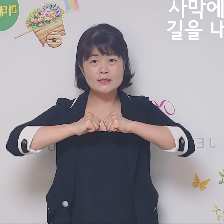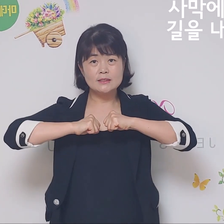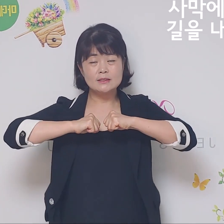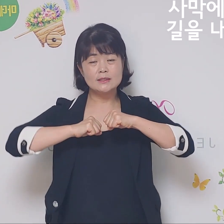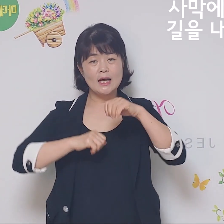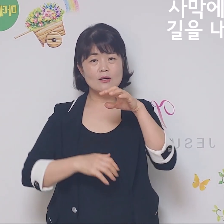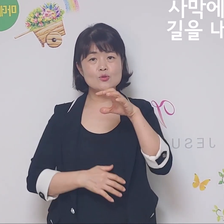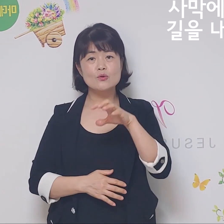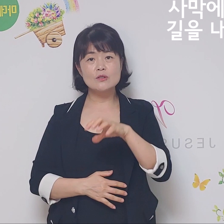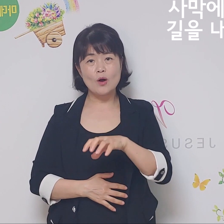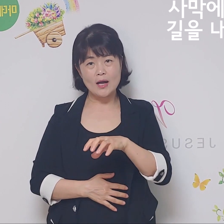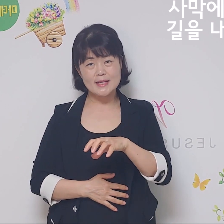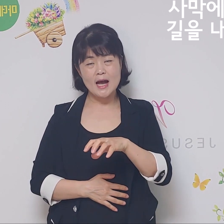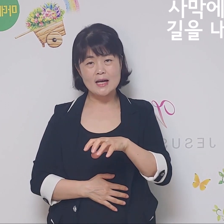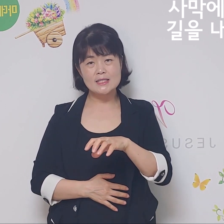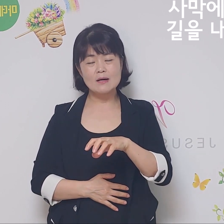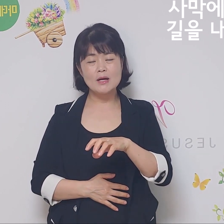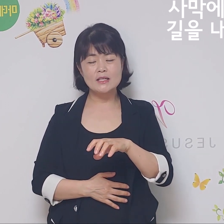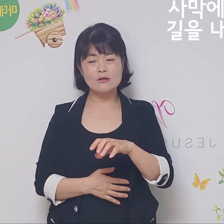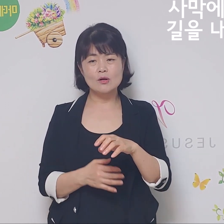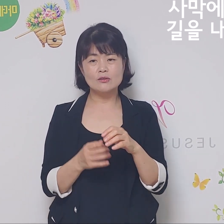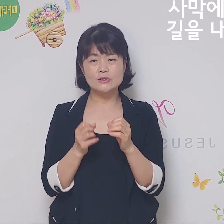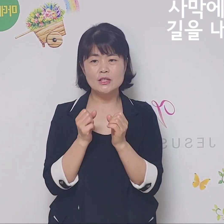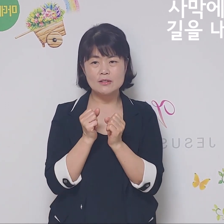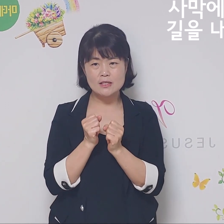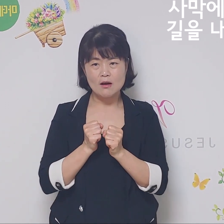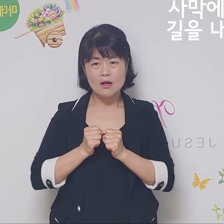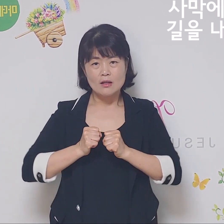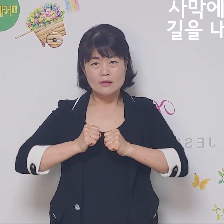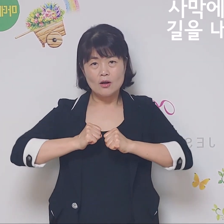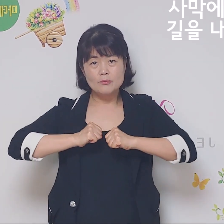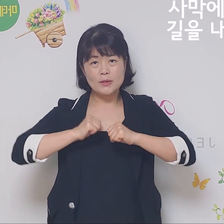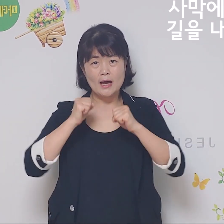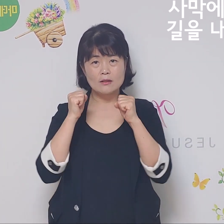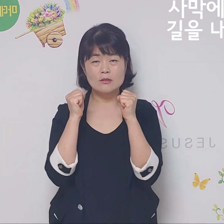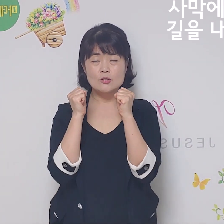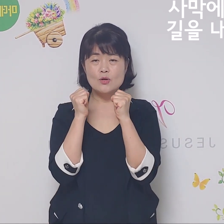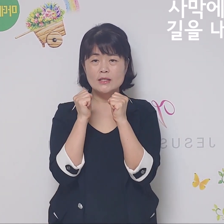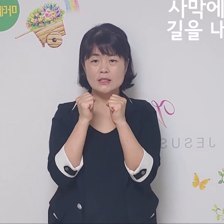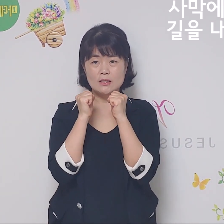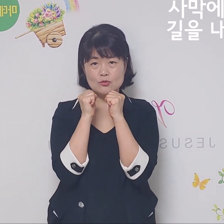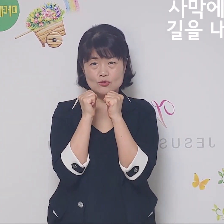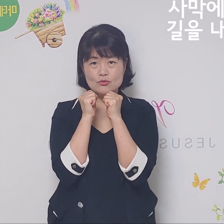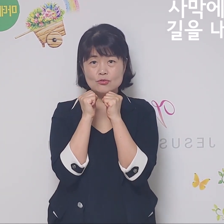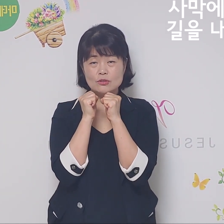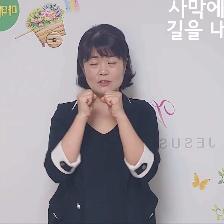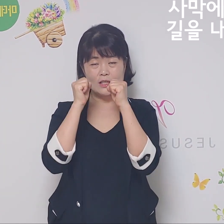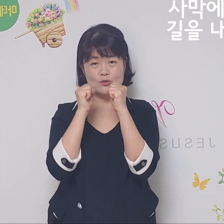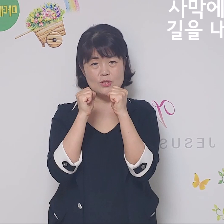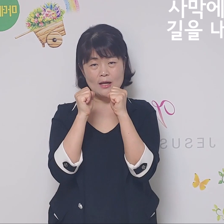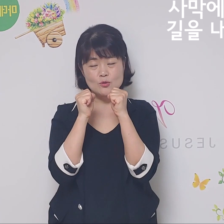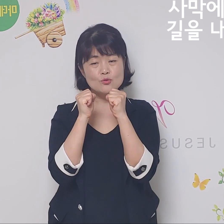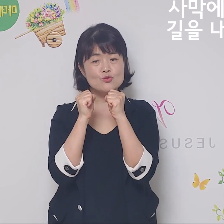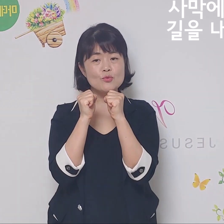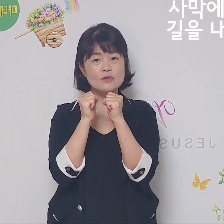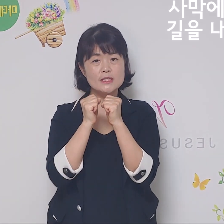넓은 장소를 광야, 사막이라고 하거든요. 그래서 넓다 수화는 이렇게 이렇게 양손 주먹을